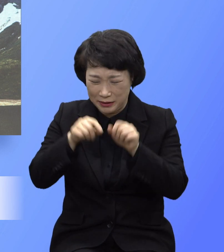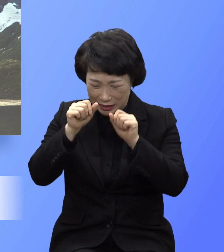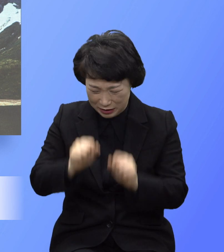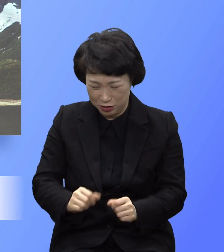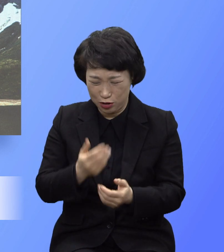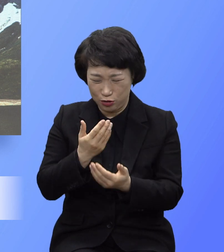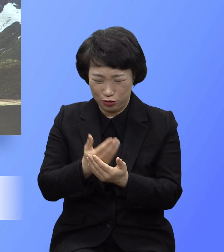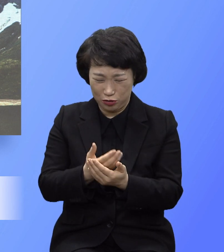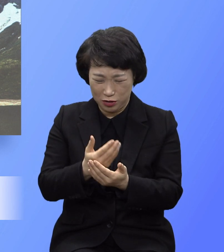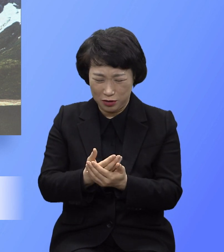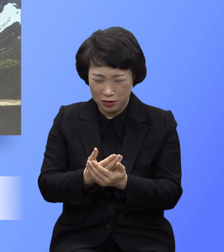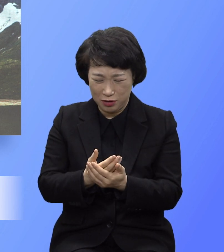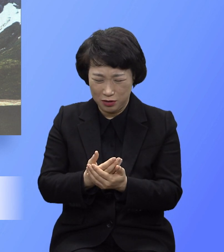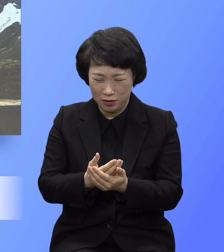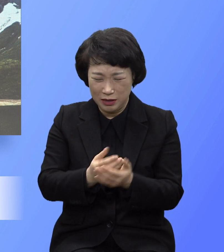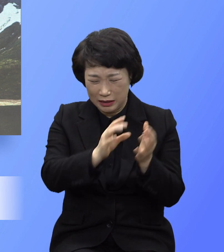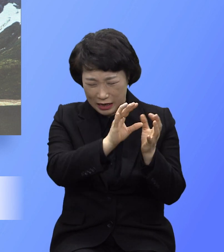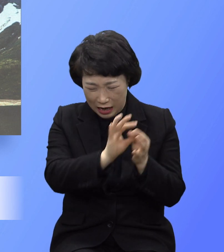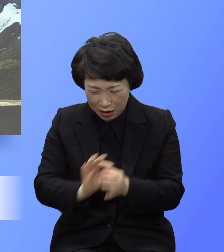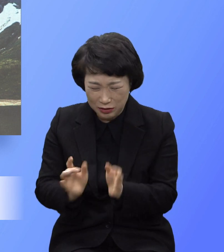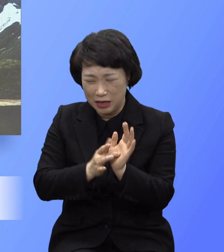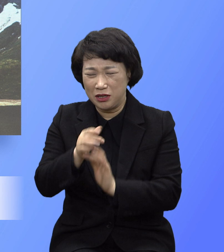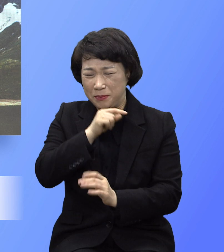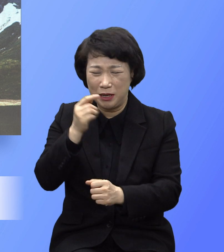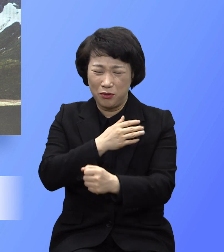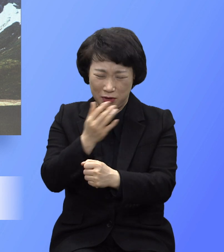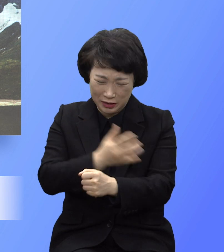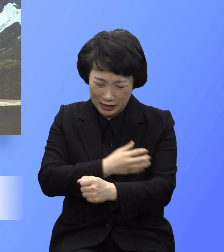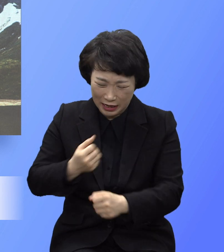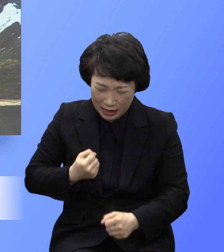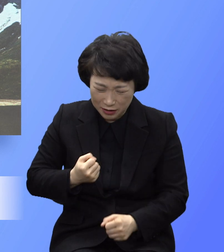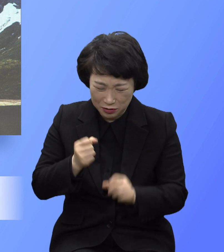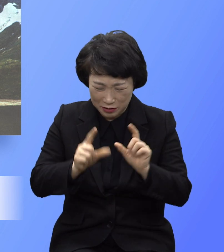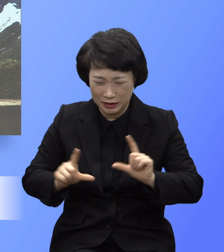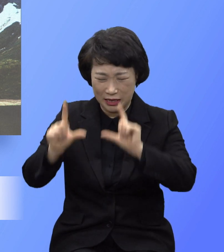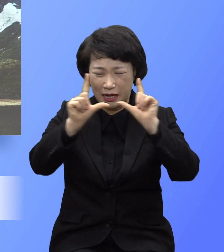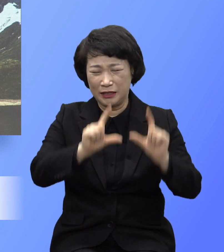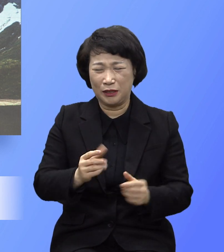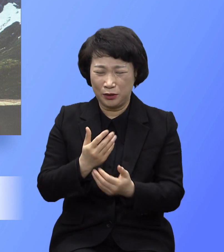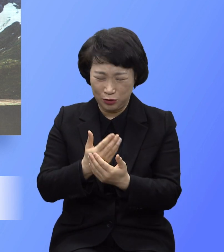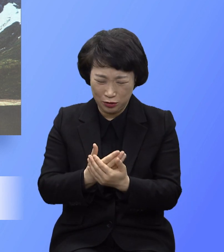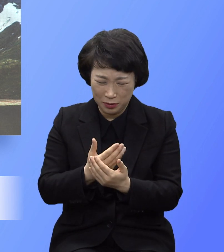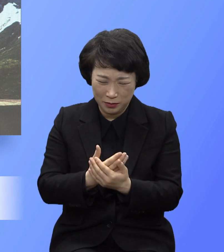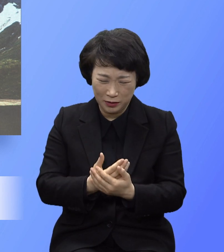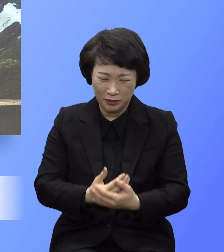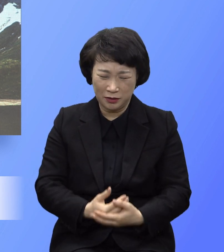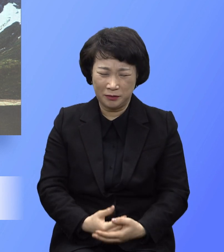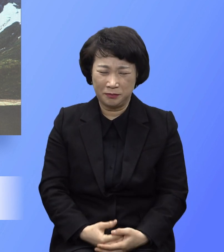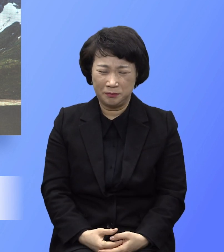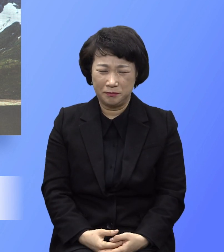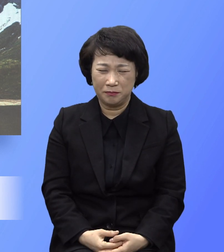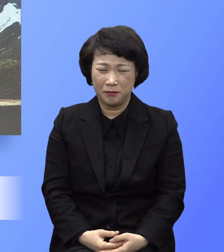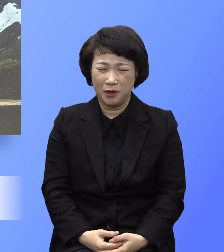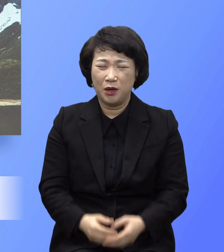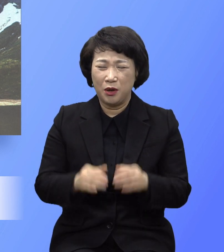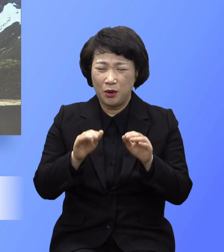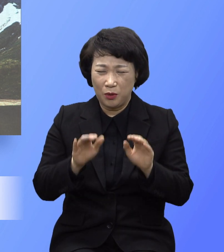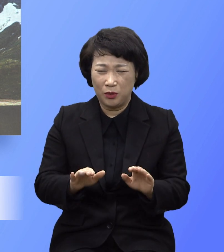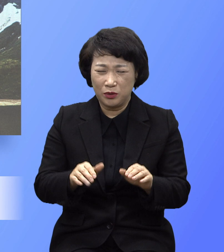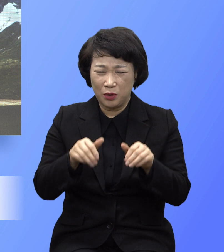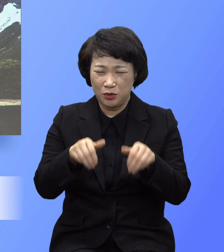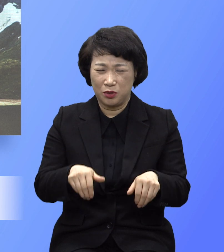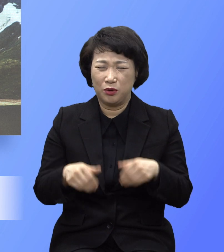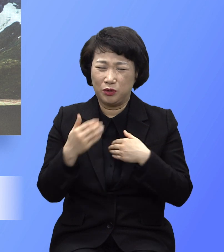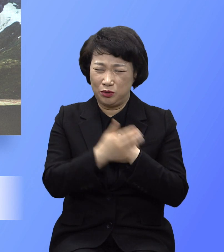계셔서 끝없이 그 피의 권세를 가지고 살게 하옵소서. 오늘 또